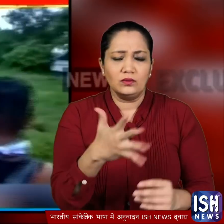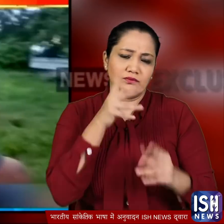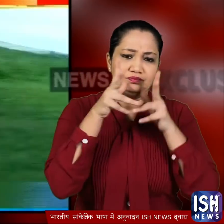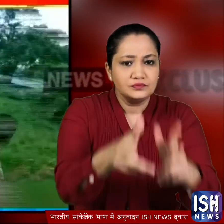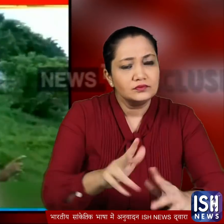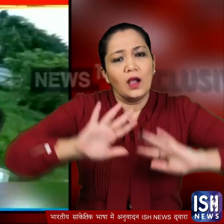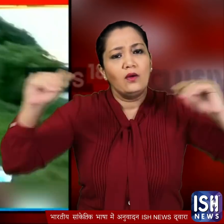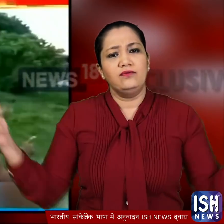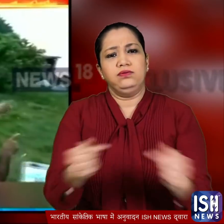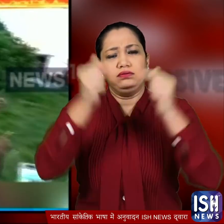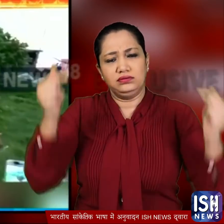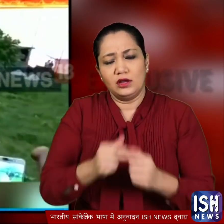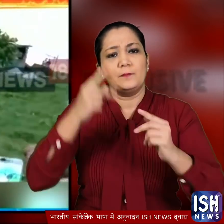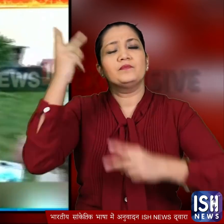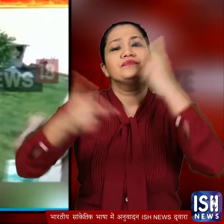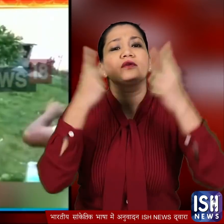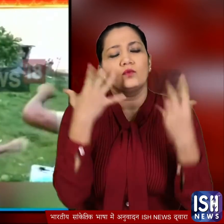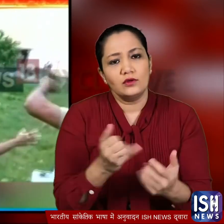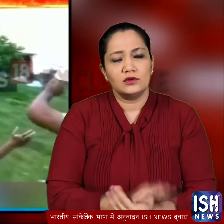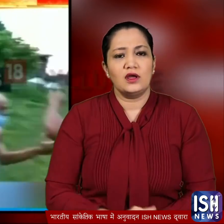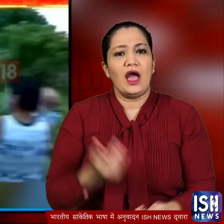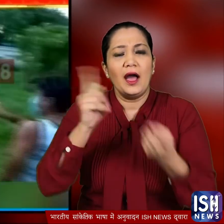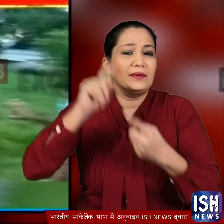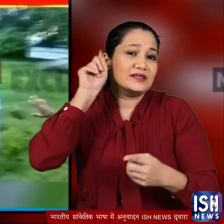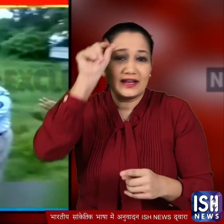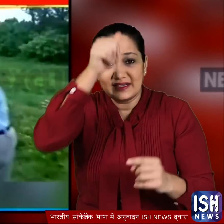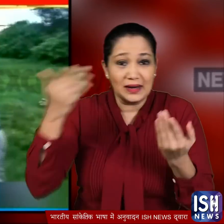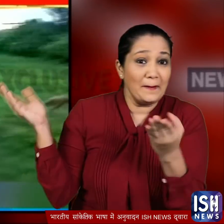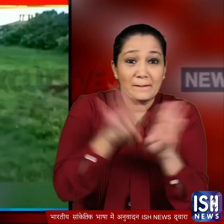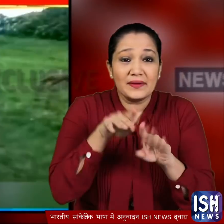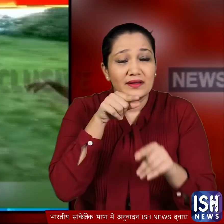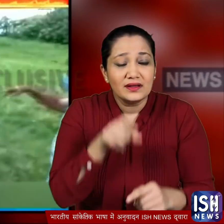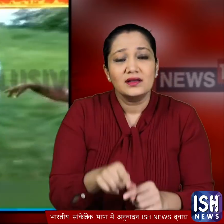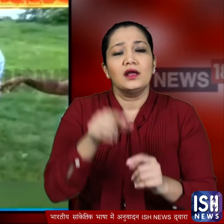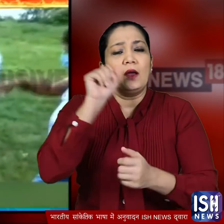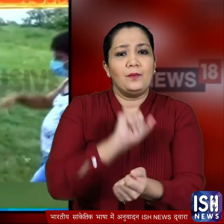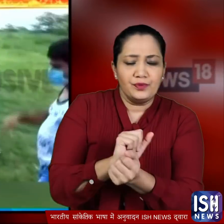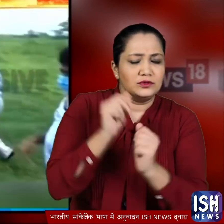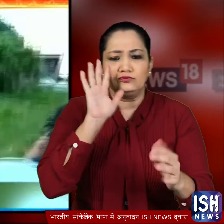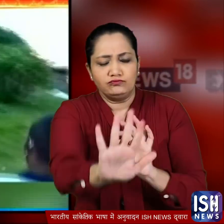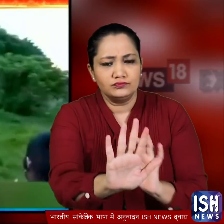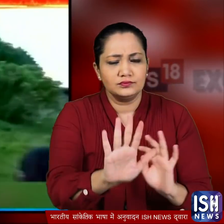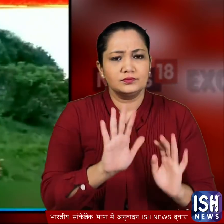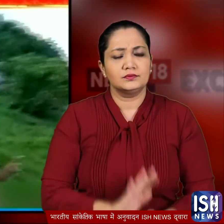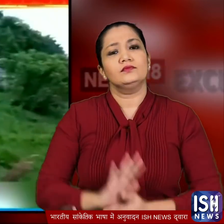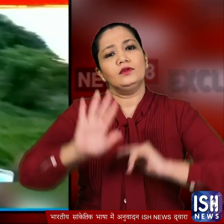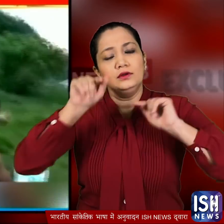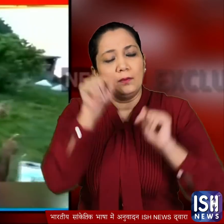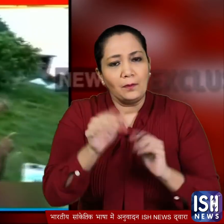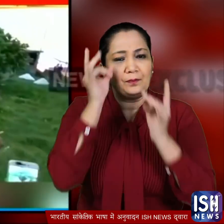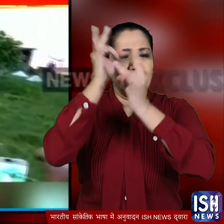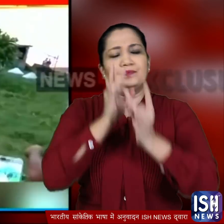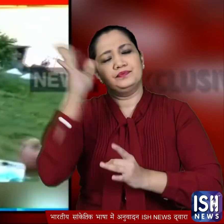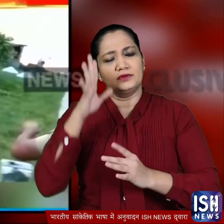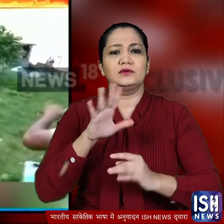वालों से ही भिड़ गया। वो आदमी वहाँ घूमने पहुंचा था, लेकिन वीकेंड लॉकडाउन लागू होने की वजह से वहाँ मौजूद पुलिस वालों ने उसे रोक दिया। बस इसी बात पर वो भड़क